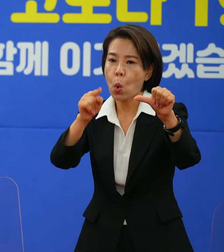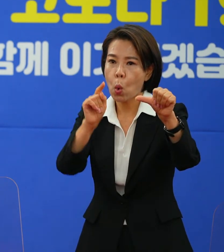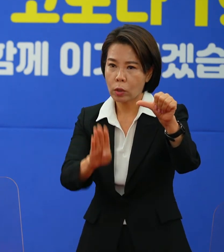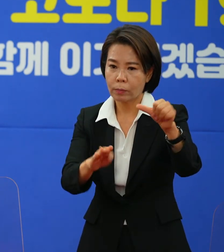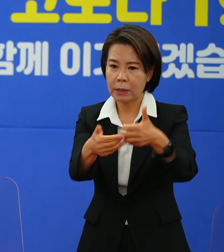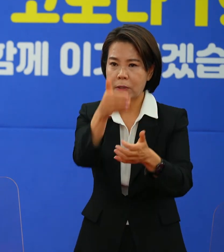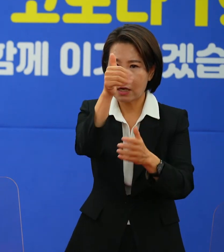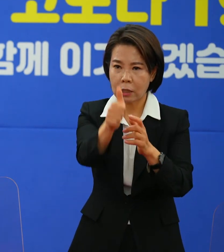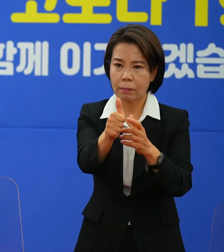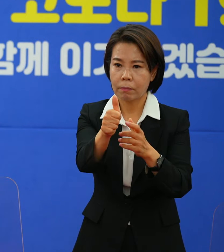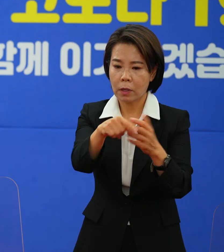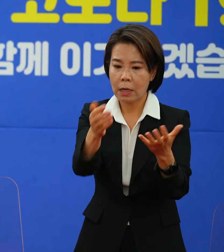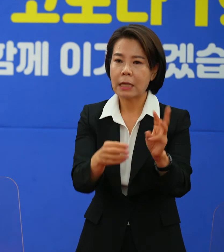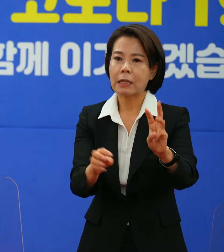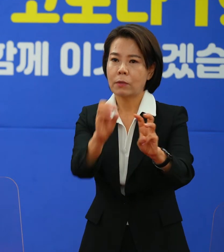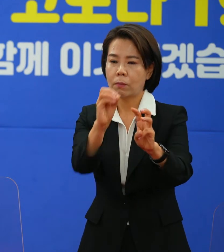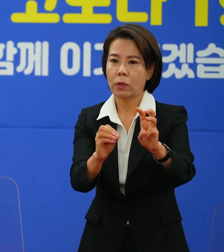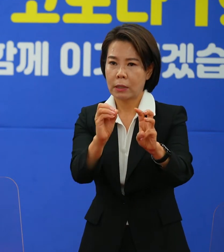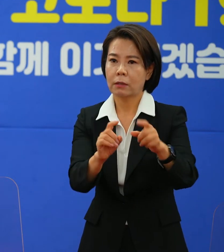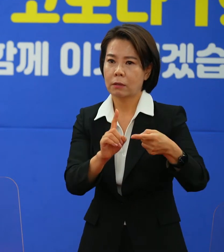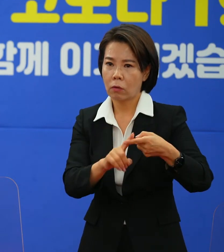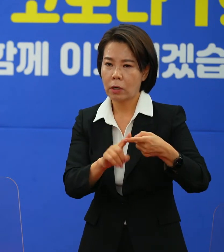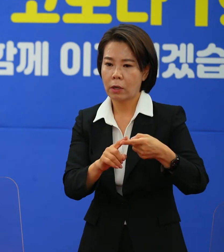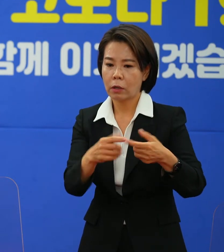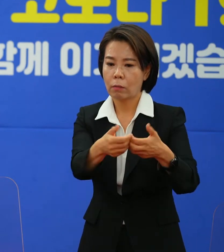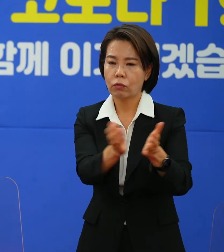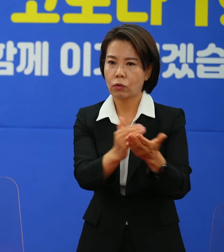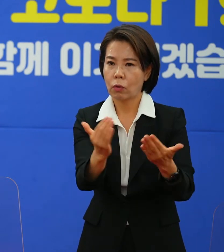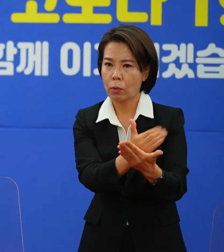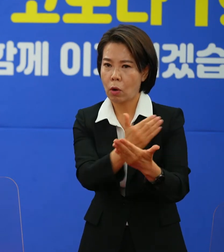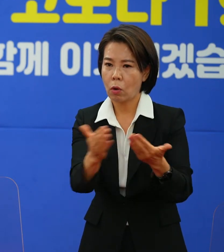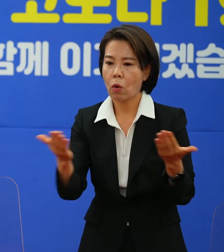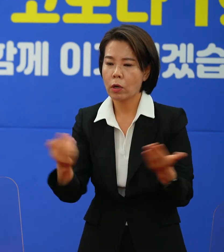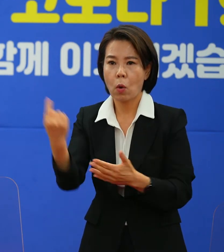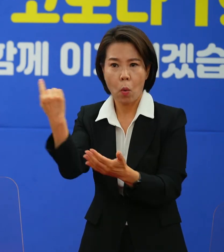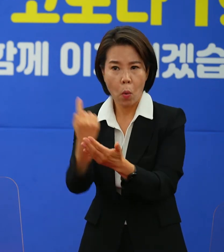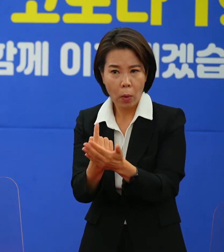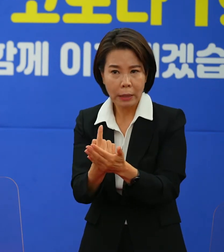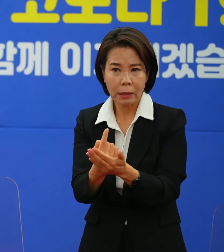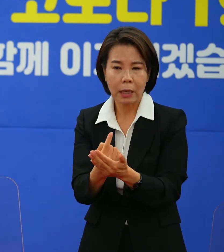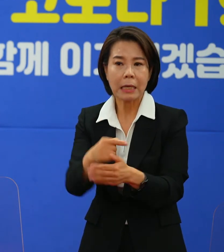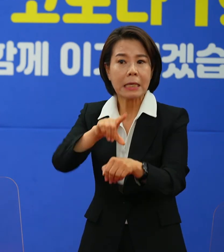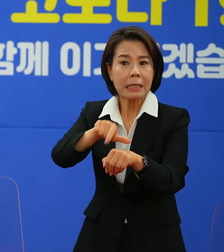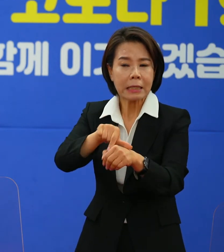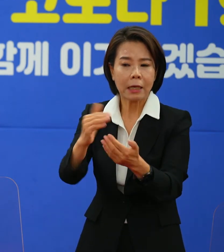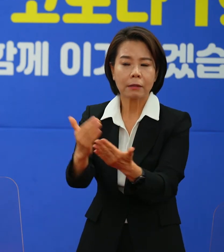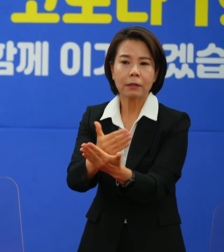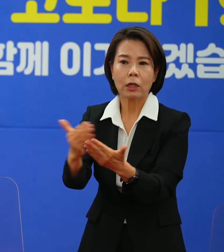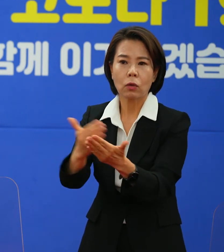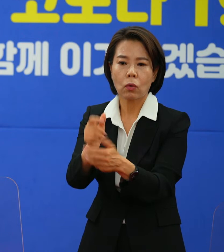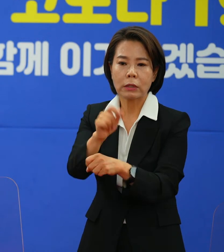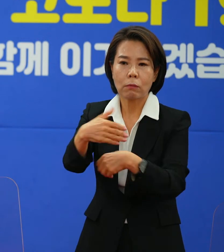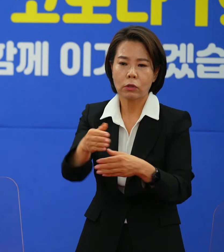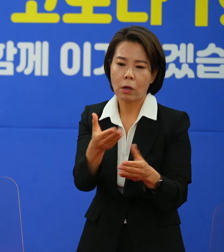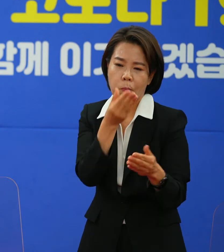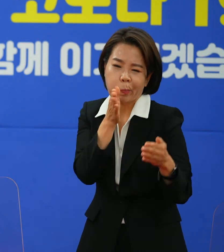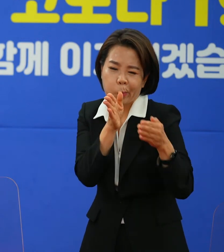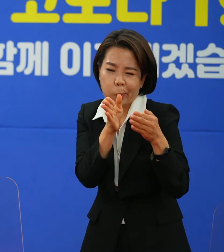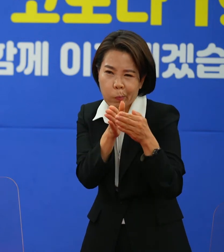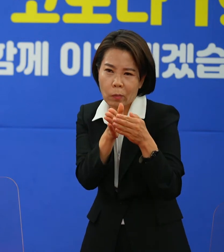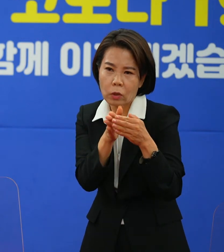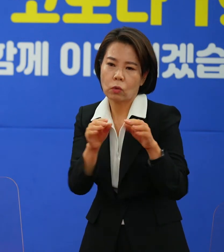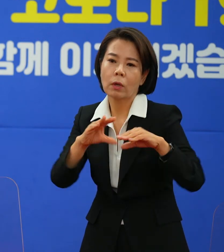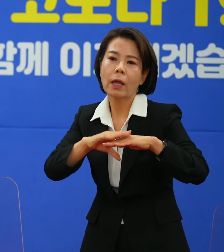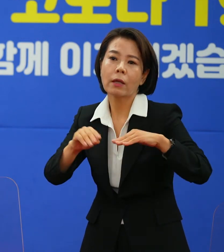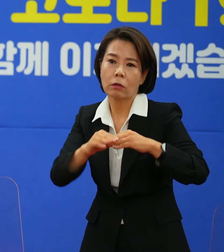이상 인원의 30%에 대해서 부서별로 출퇴근 시간을 3개조로 나누어 사무실 밀집도를 보다